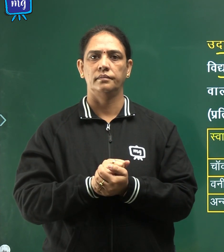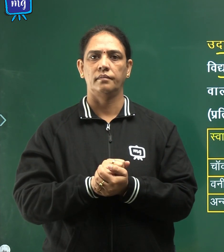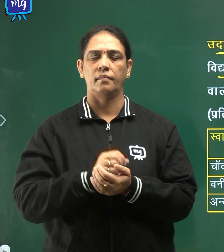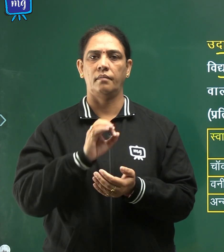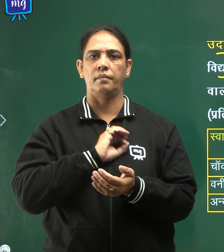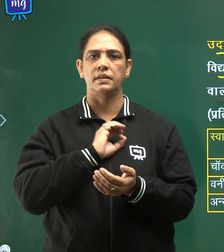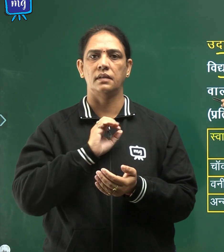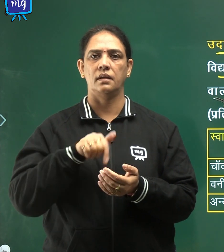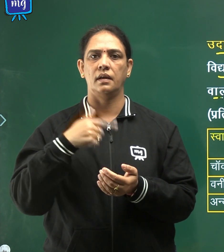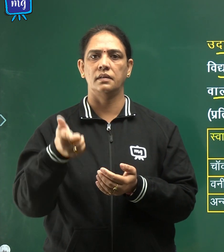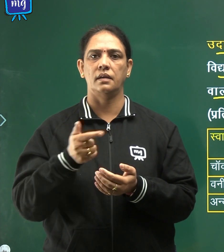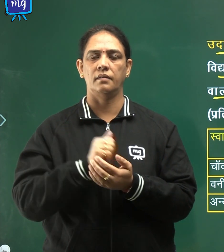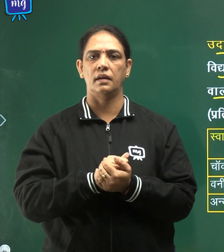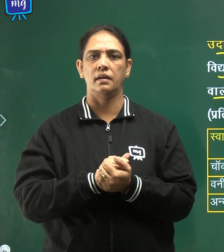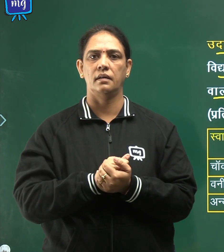पसंद किए जाने वाली